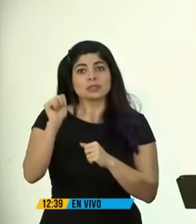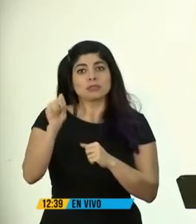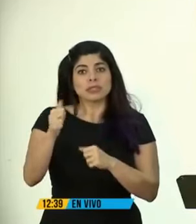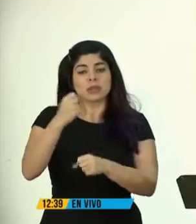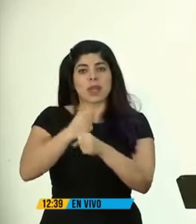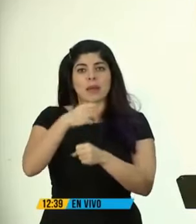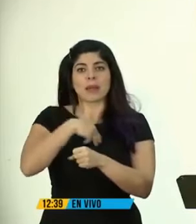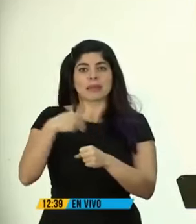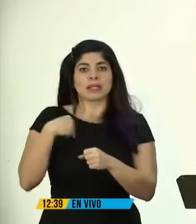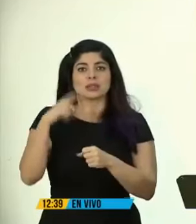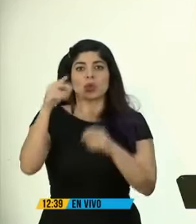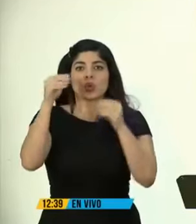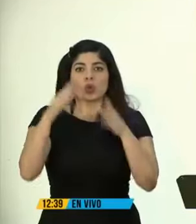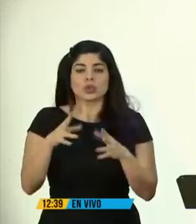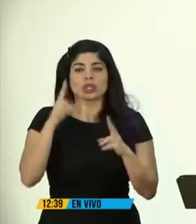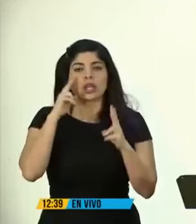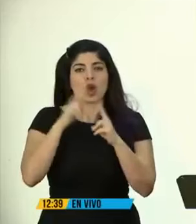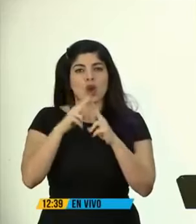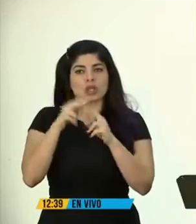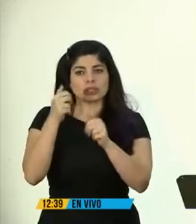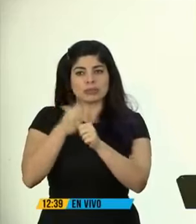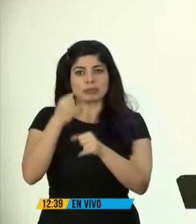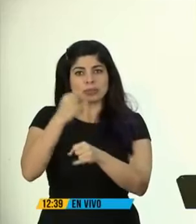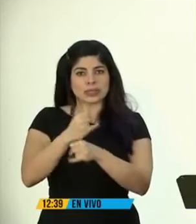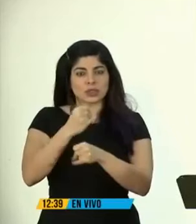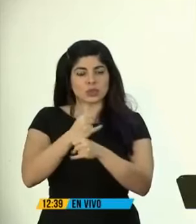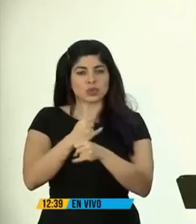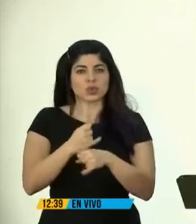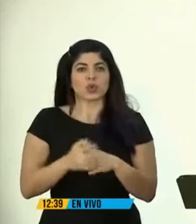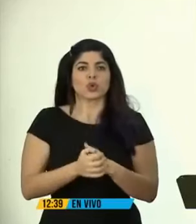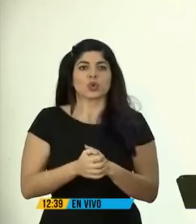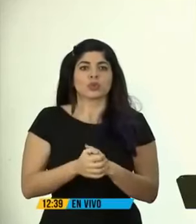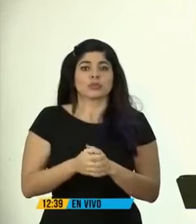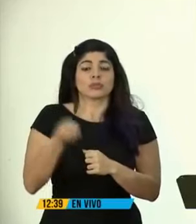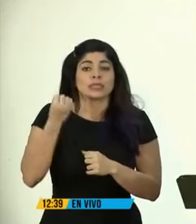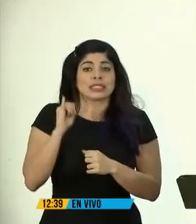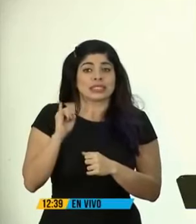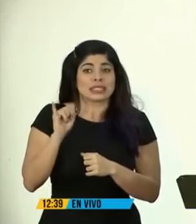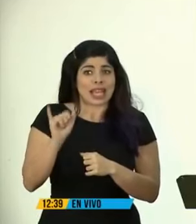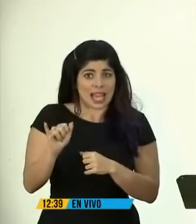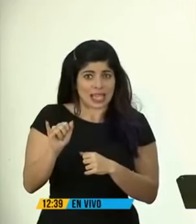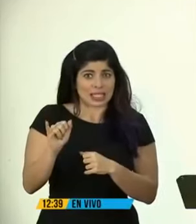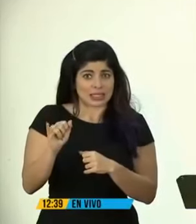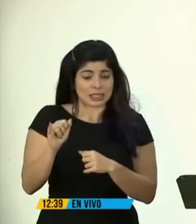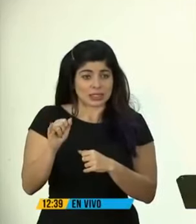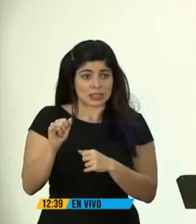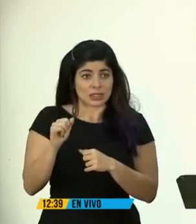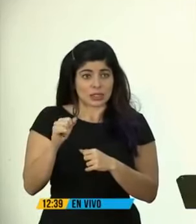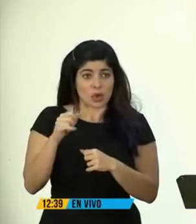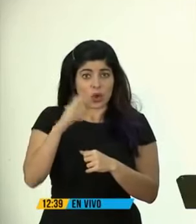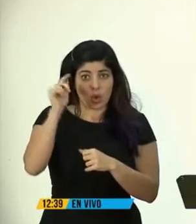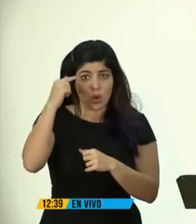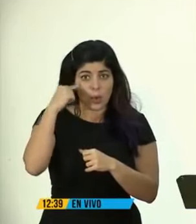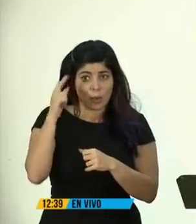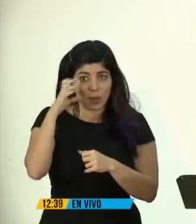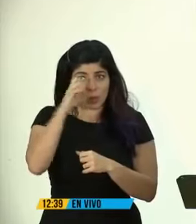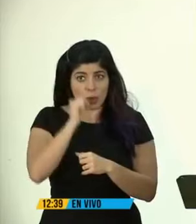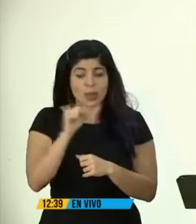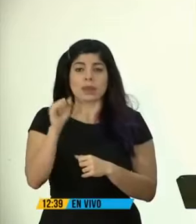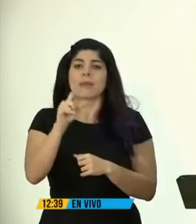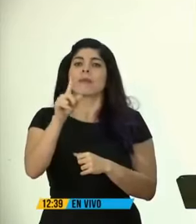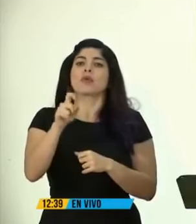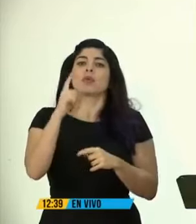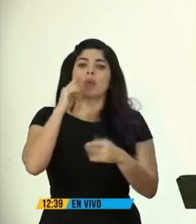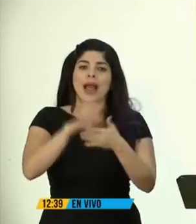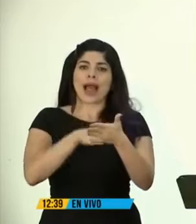ministerio, un docente, alguien que conozca de la institución. Si eso sería una contemplación que hará el gobierno. También consultarle por el tema de